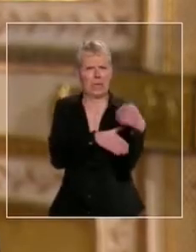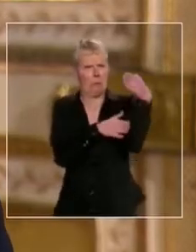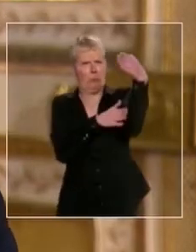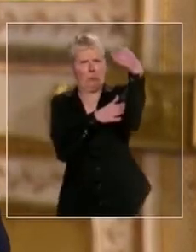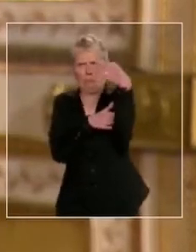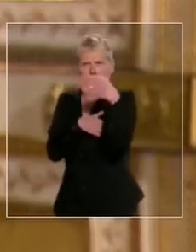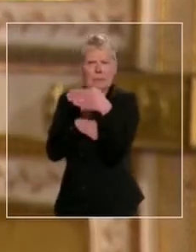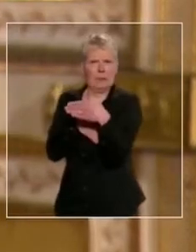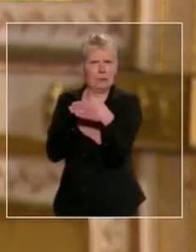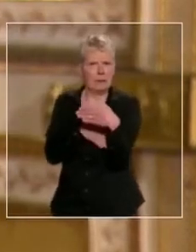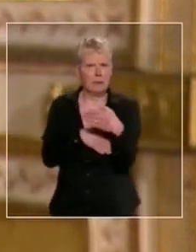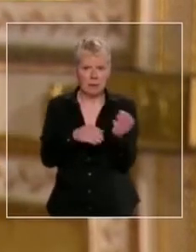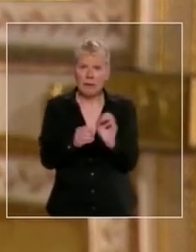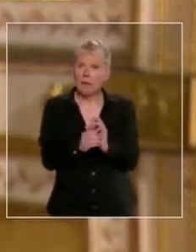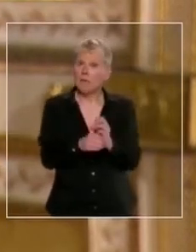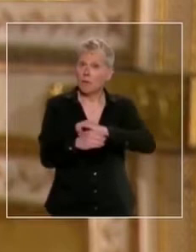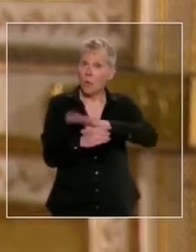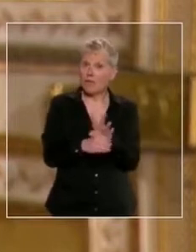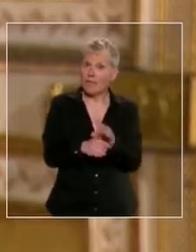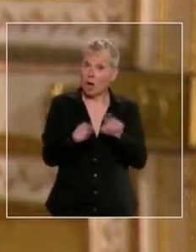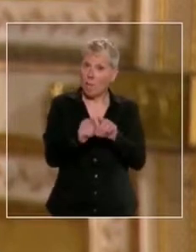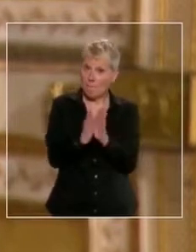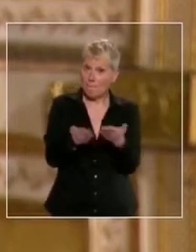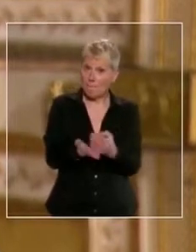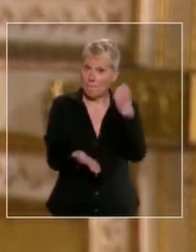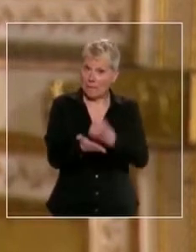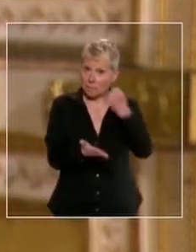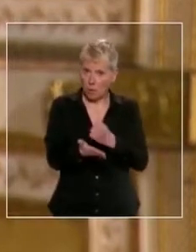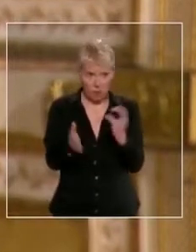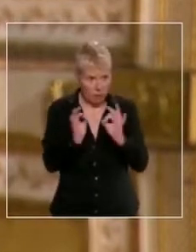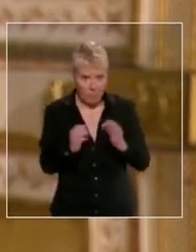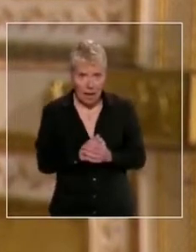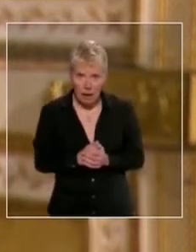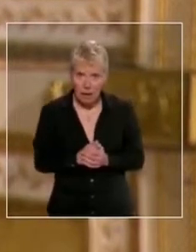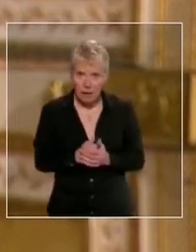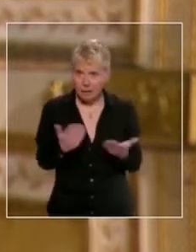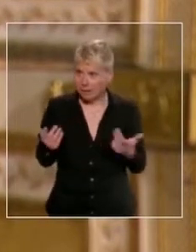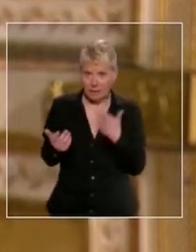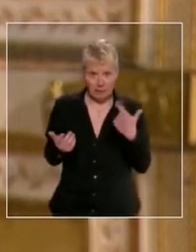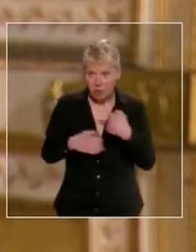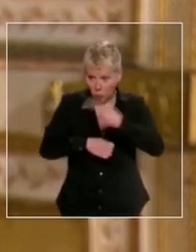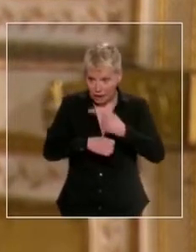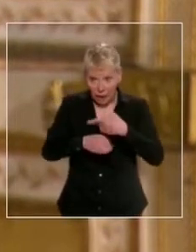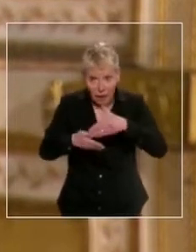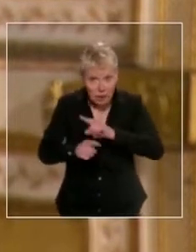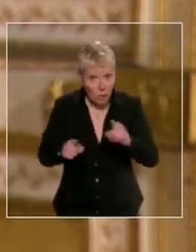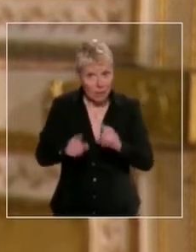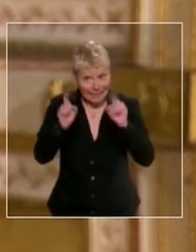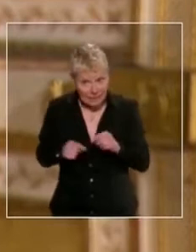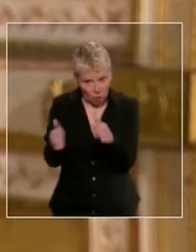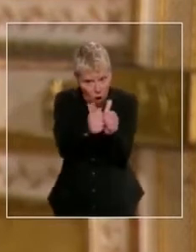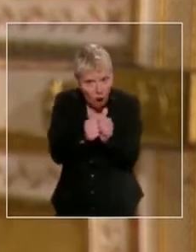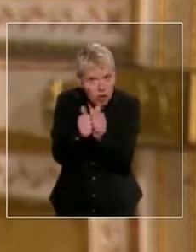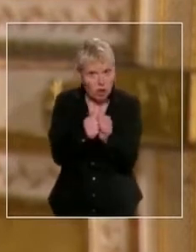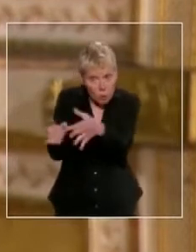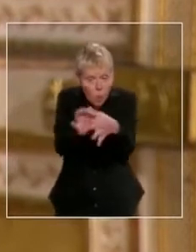Αυτός ο ιός δεν έχει διαβατήριο. Πρέπει να ενώσουμε τις δυνάμεις μας και να συντονίσουμε τις ενέργειές μας, να συνεργαστούμε.